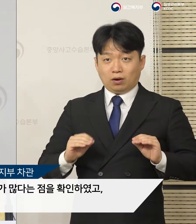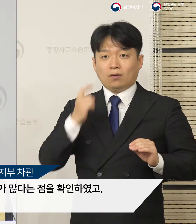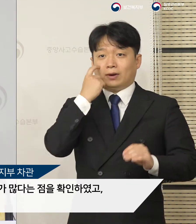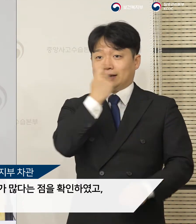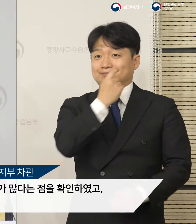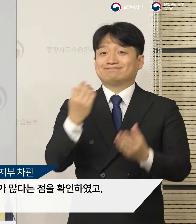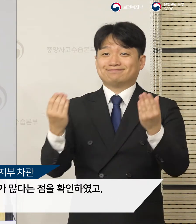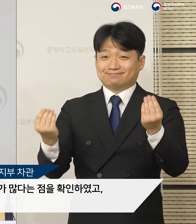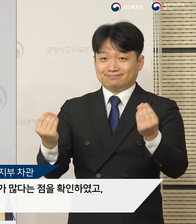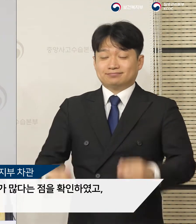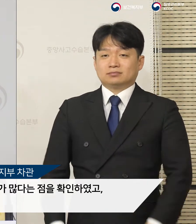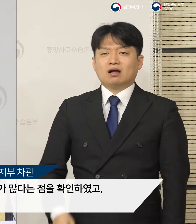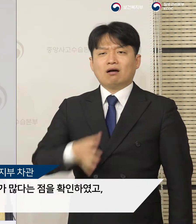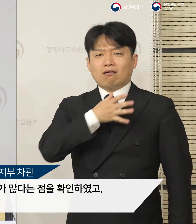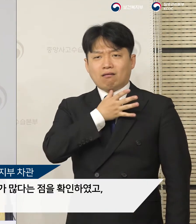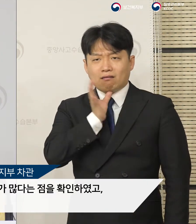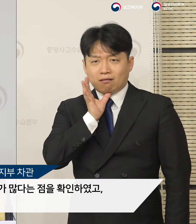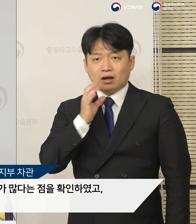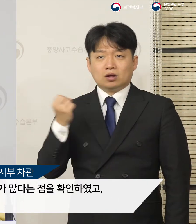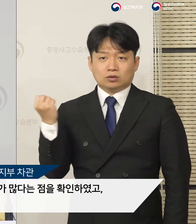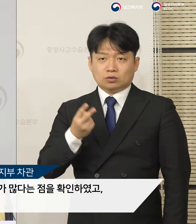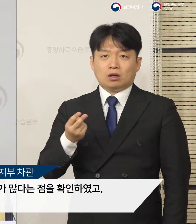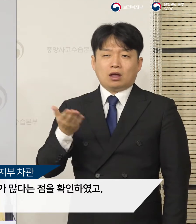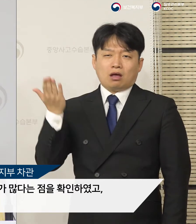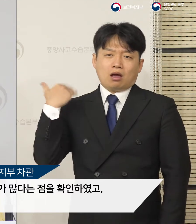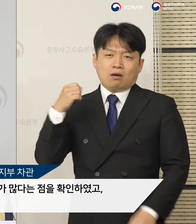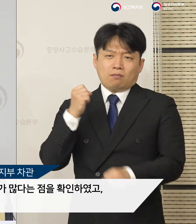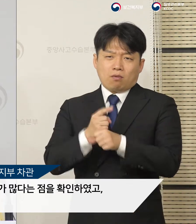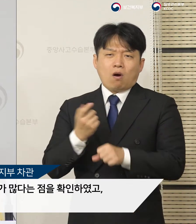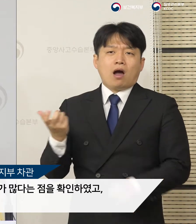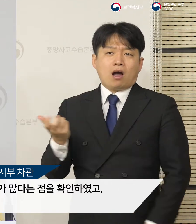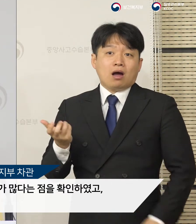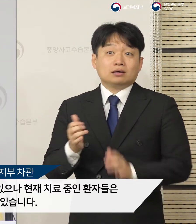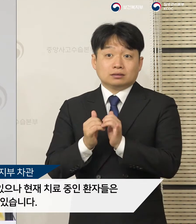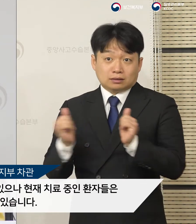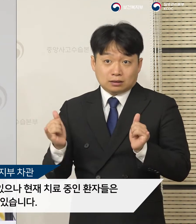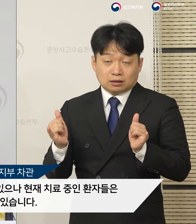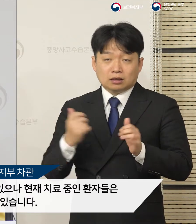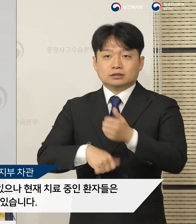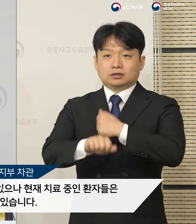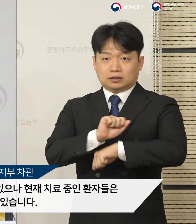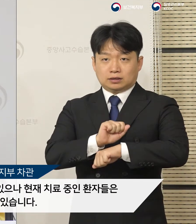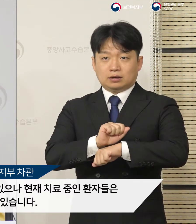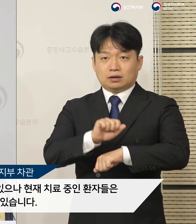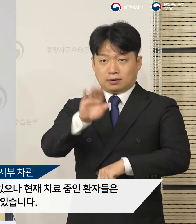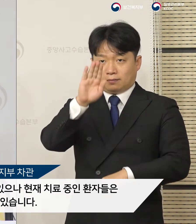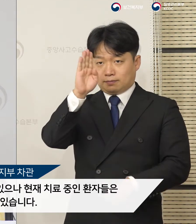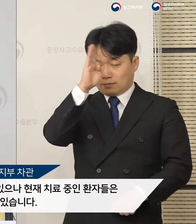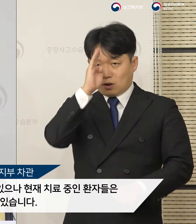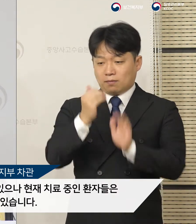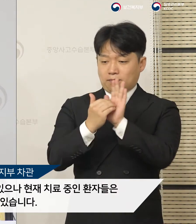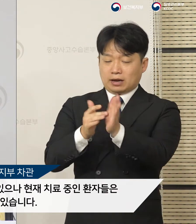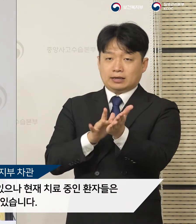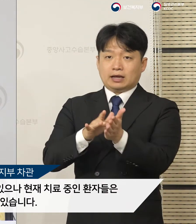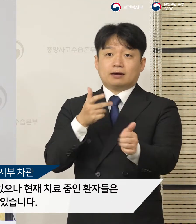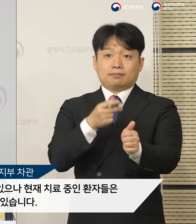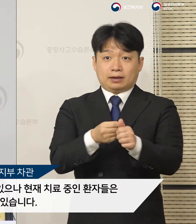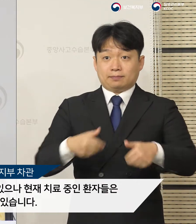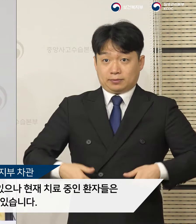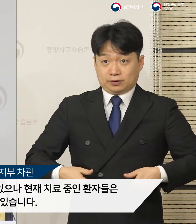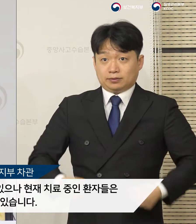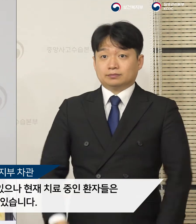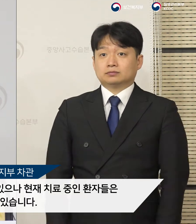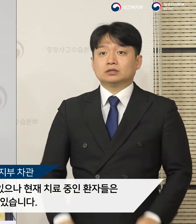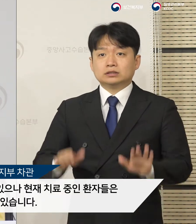점을 확인하였고, 고령이거나 기저질환이 있을 경우 적극적으로 항바이러스제를 사용할 필요가